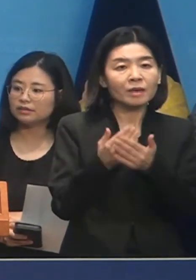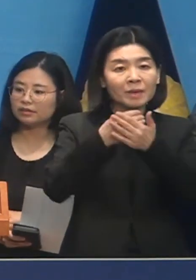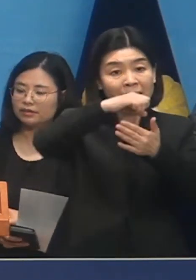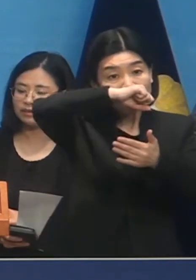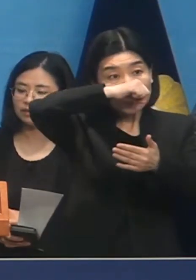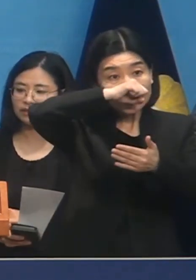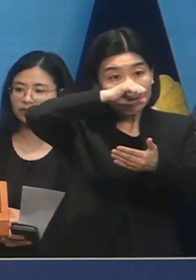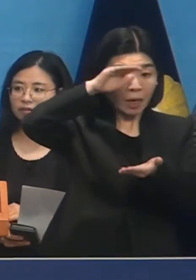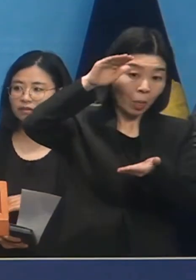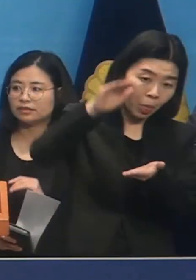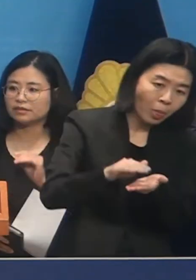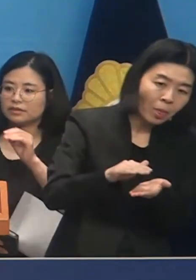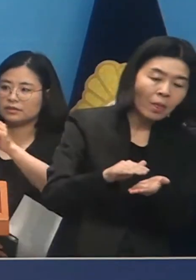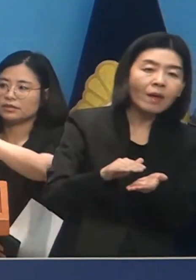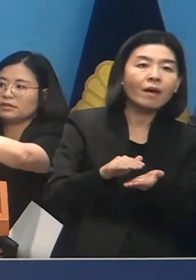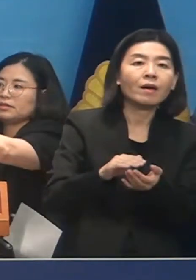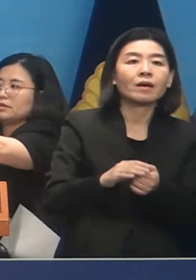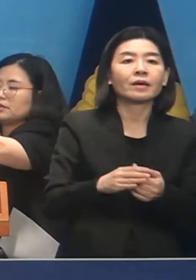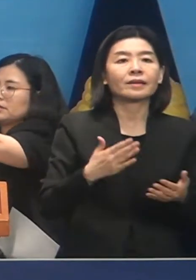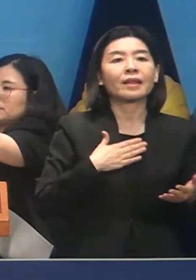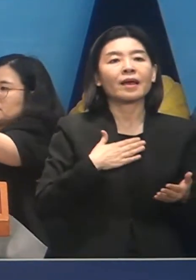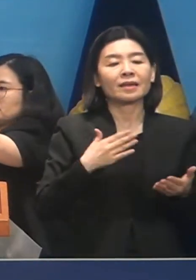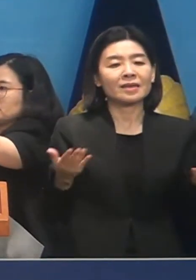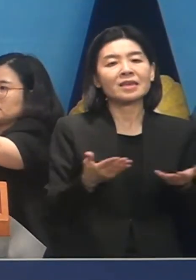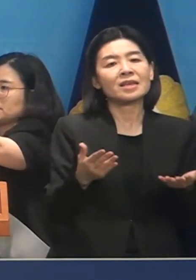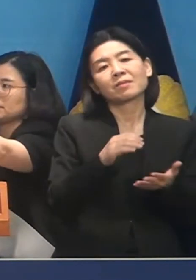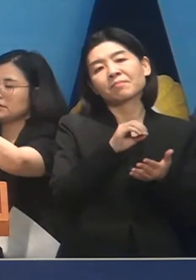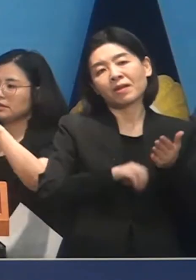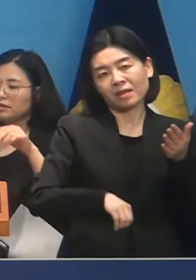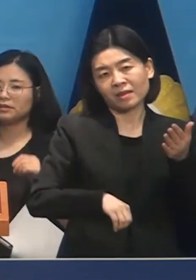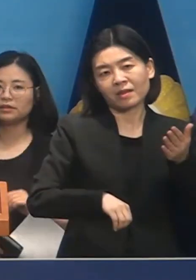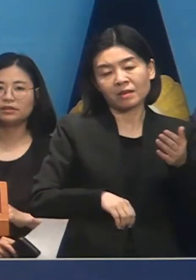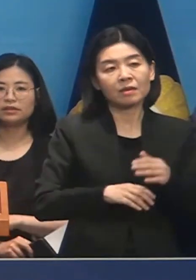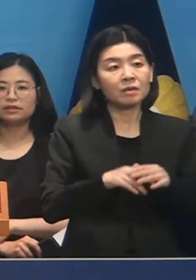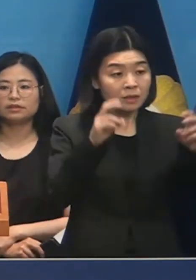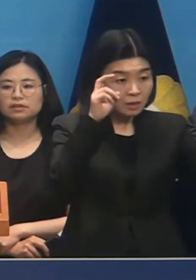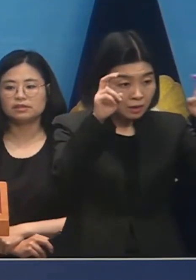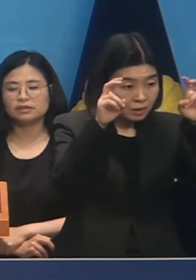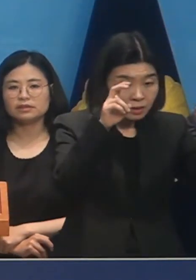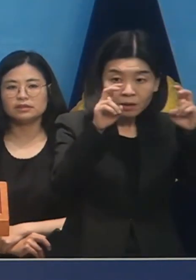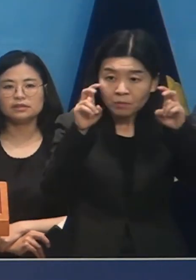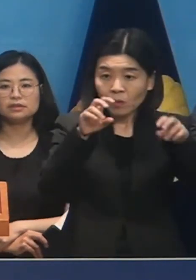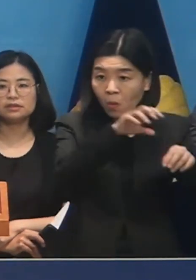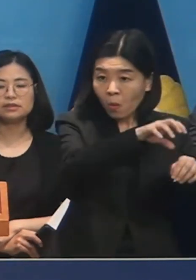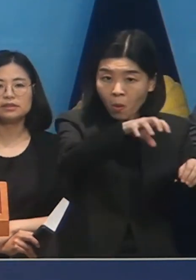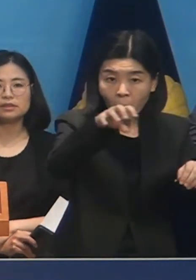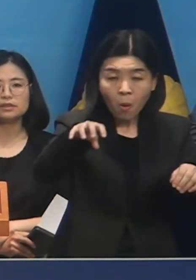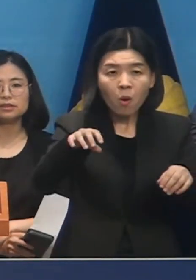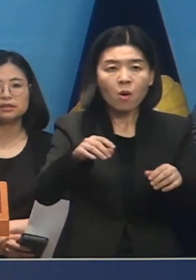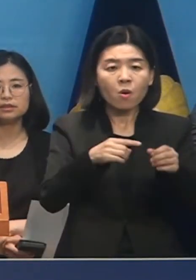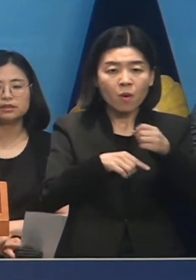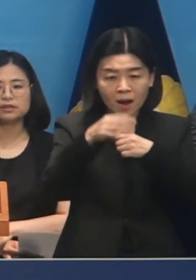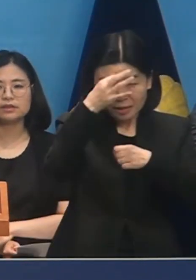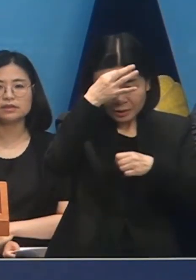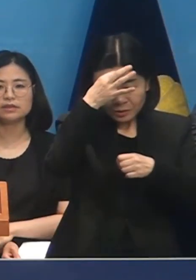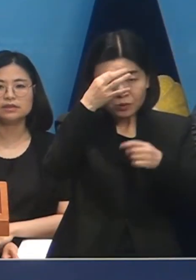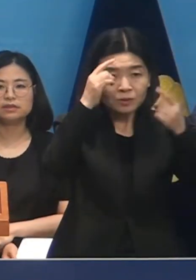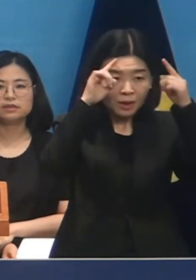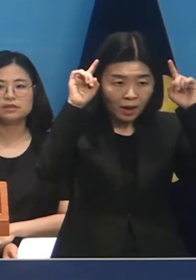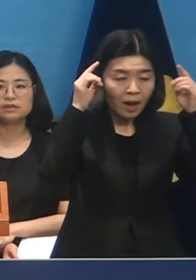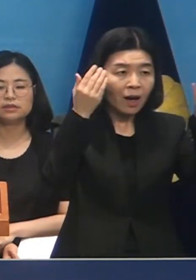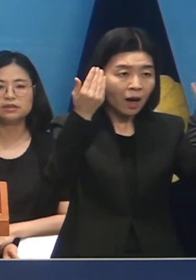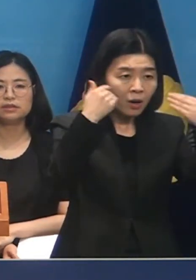축소가 저의 어떻게 보면 퇴사도 만들었고 여러 기업들과 또는 여러 과학기술을 하고 있는